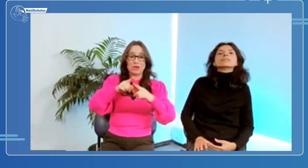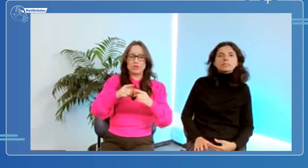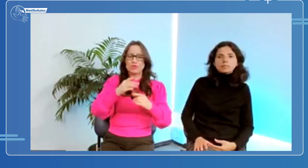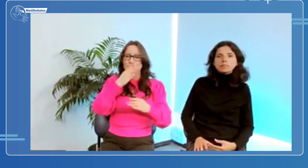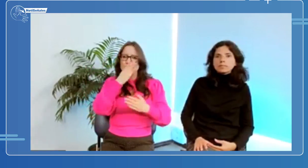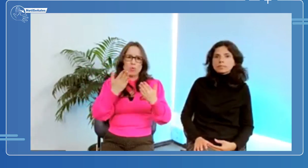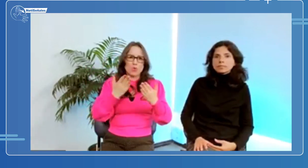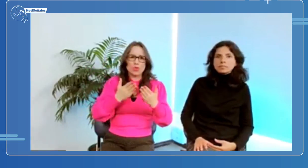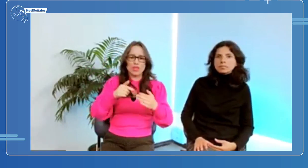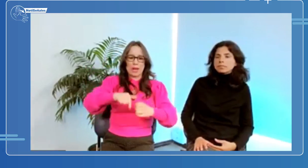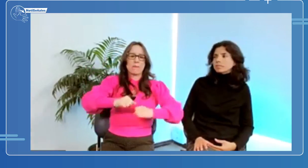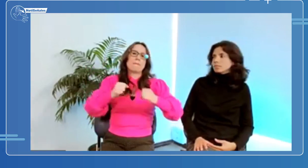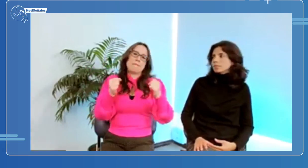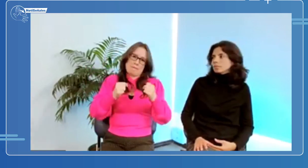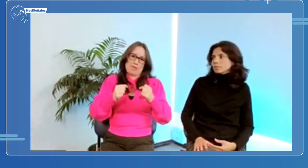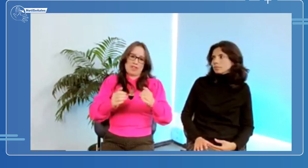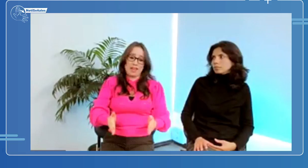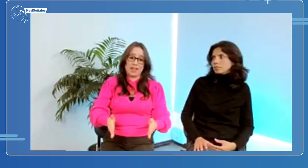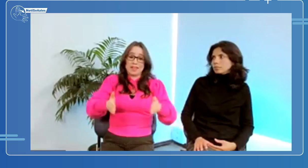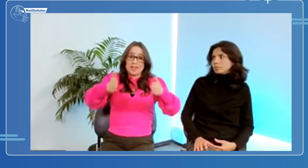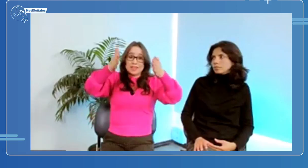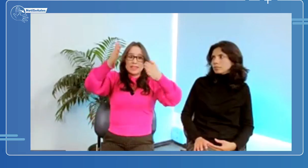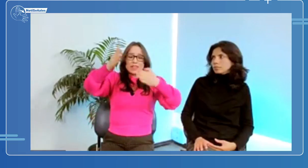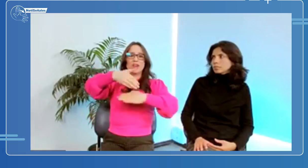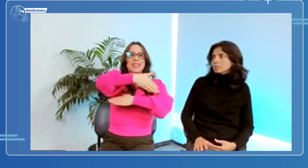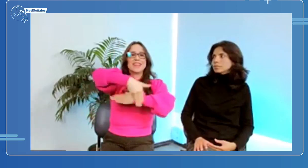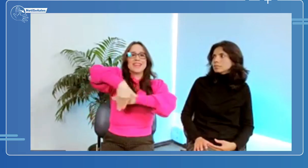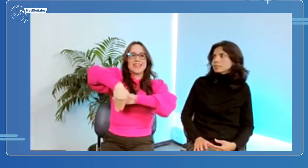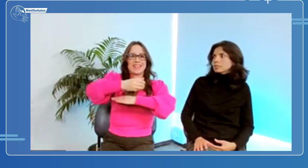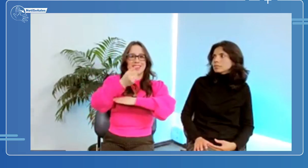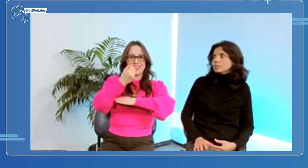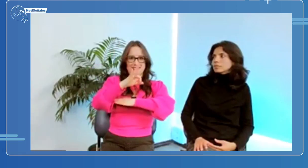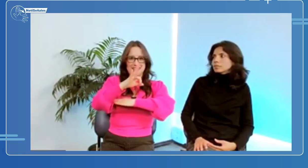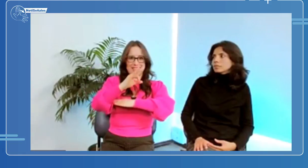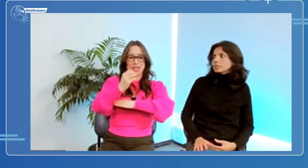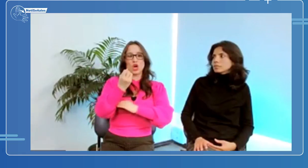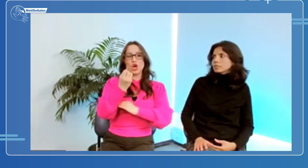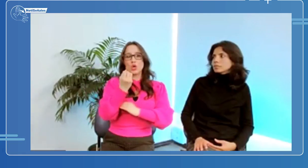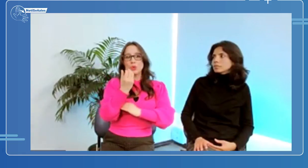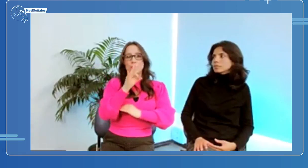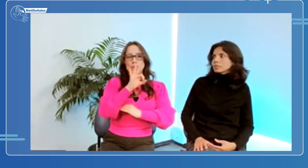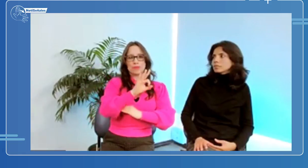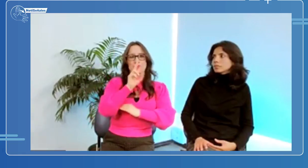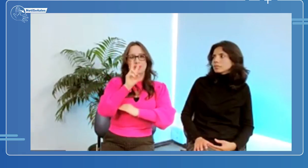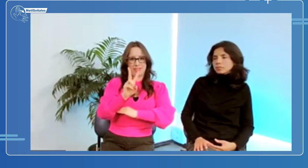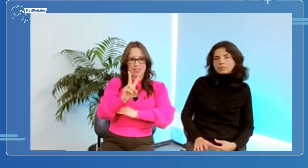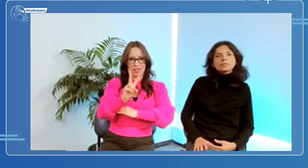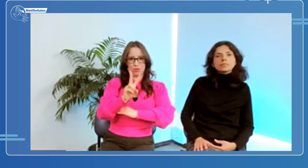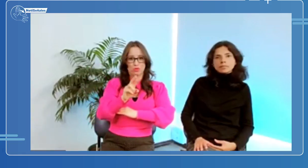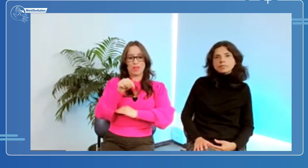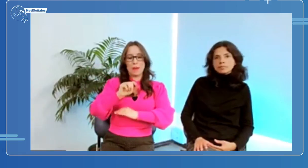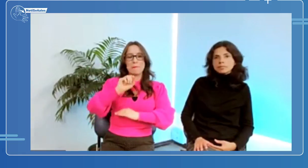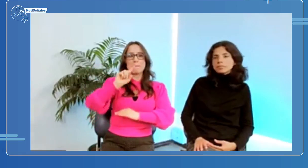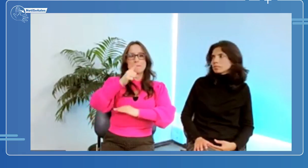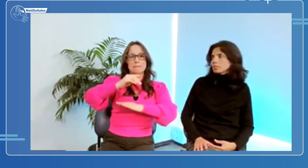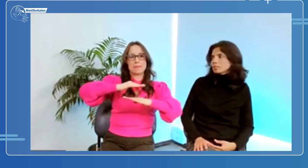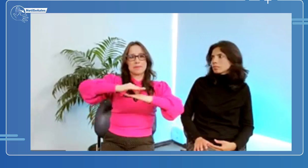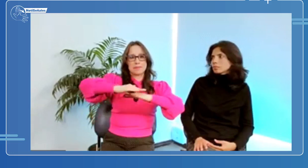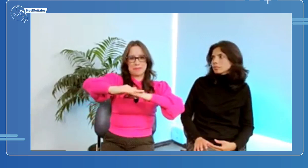clara nuevamente con la dirección, es aquí en la ciudad de Bogotá. Nuestro edificio está en la carrera 13, número 32.